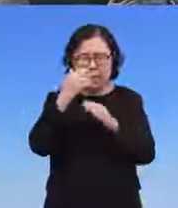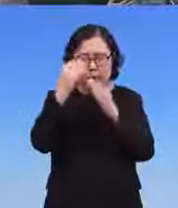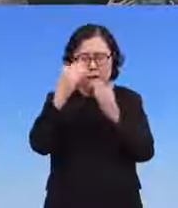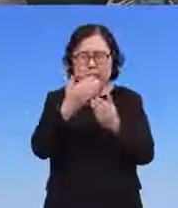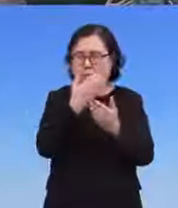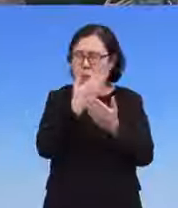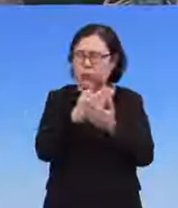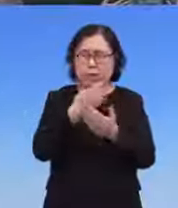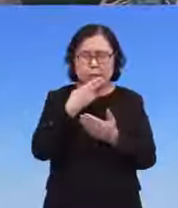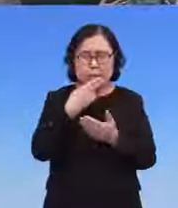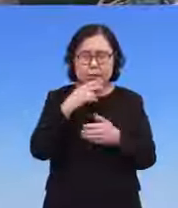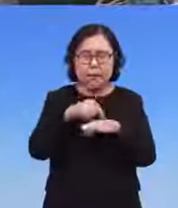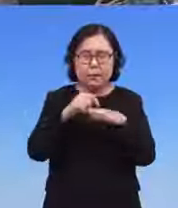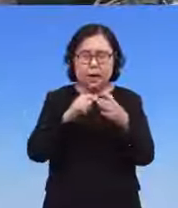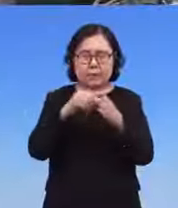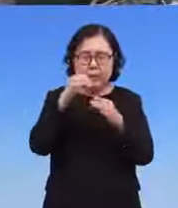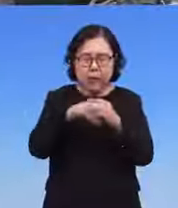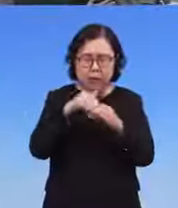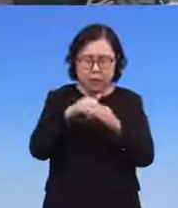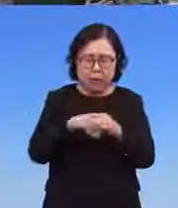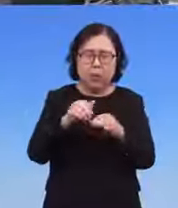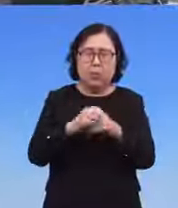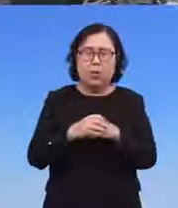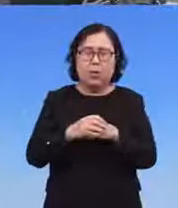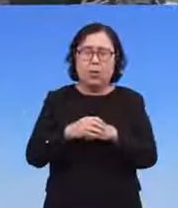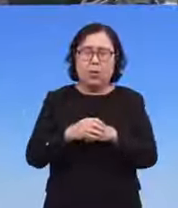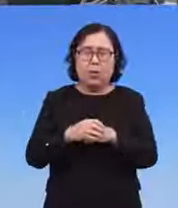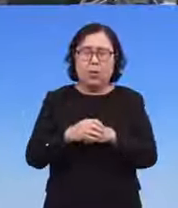아니라 마음을 담고 마음을 싣고